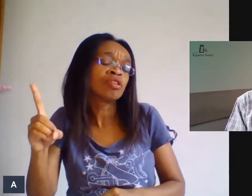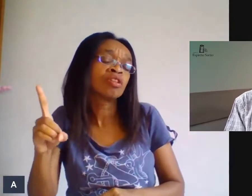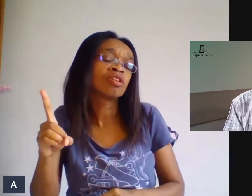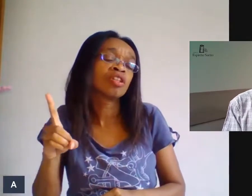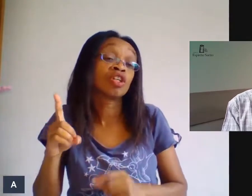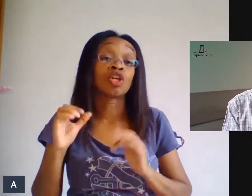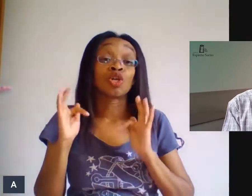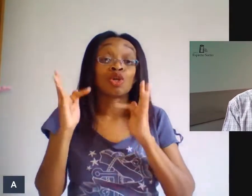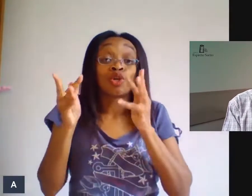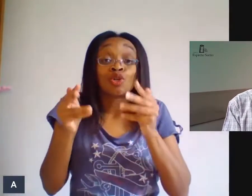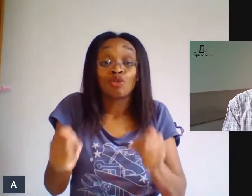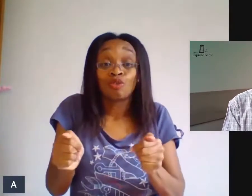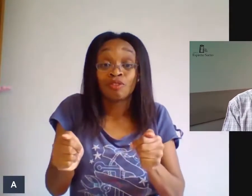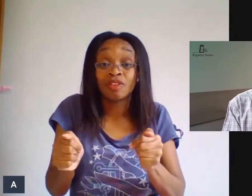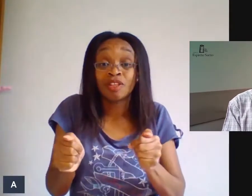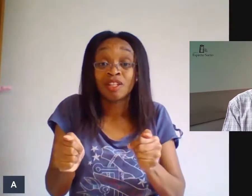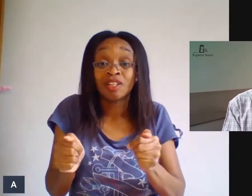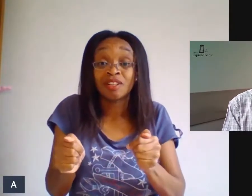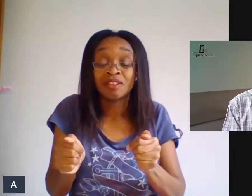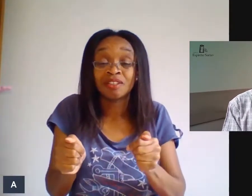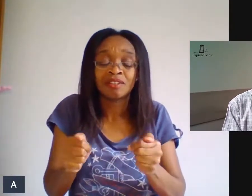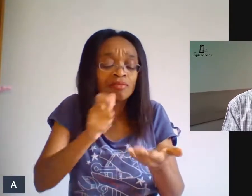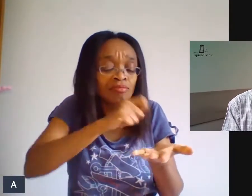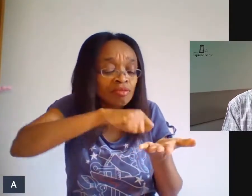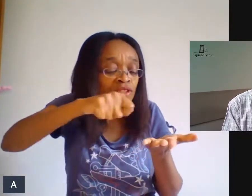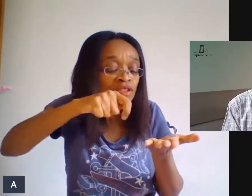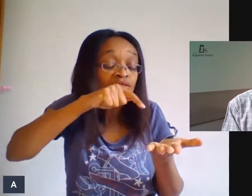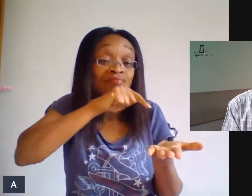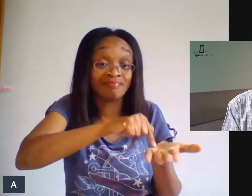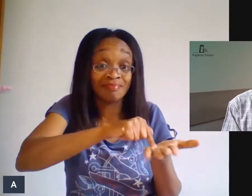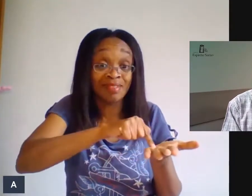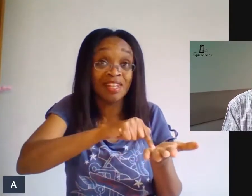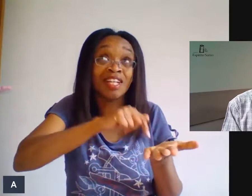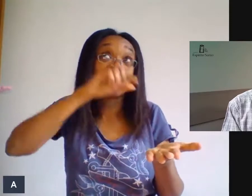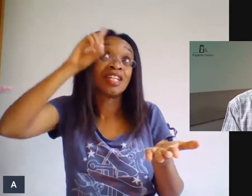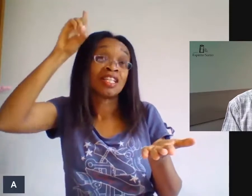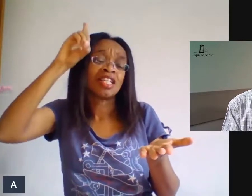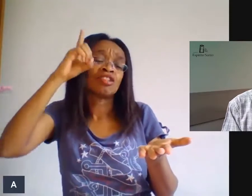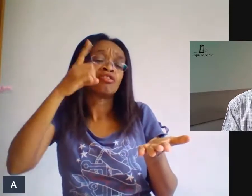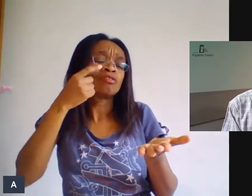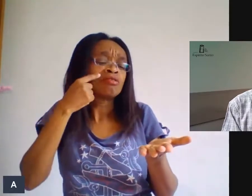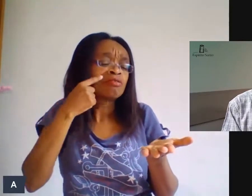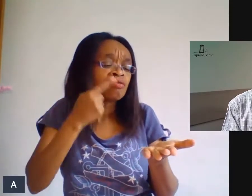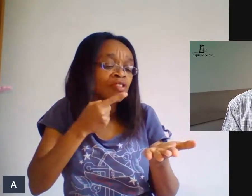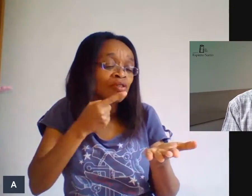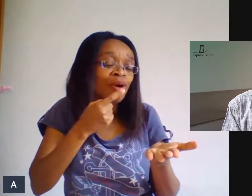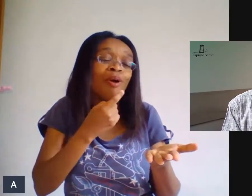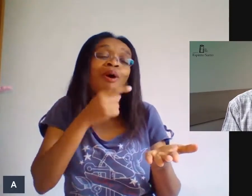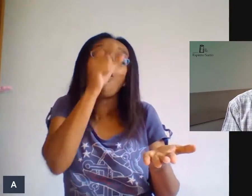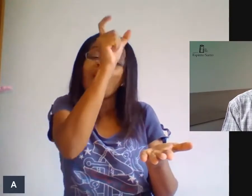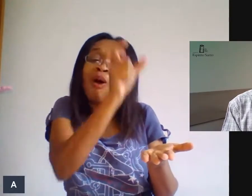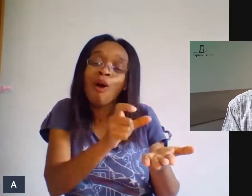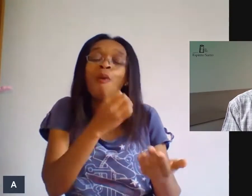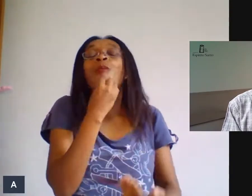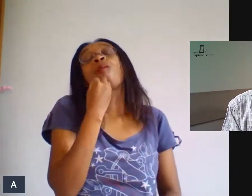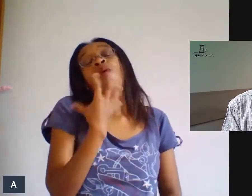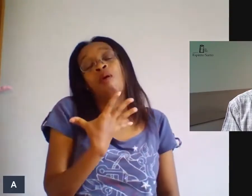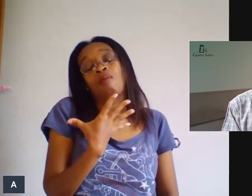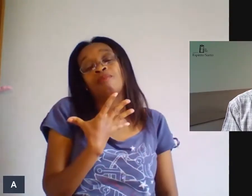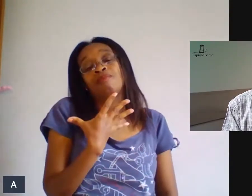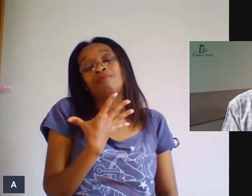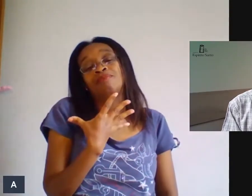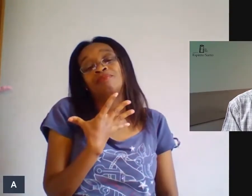do versículo está escrito assim: e Deus viu que isso era bom.